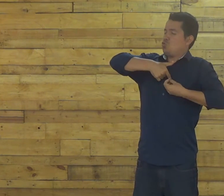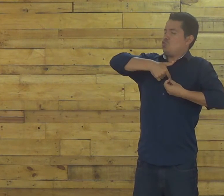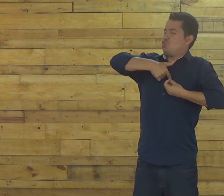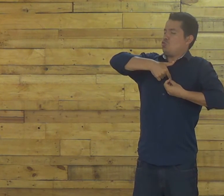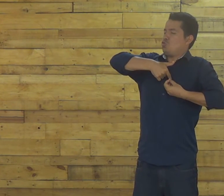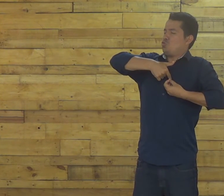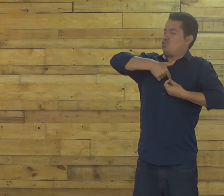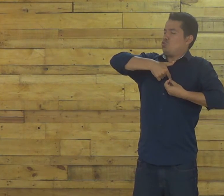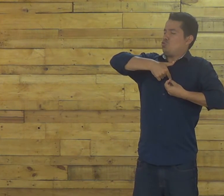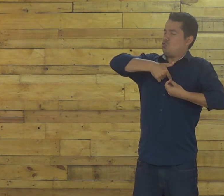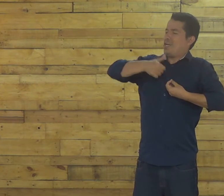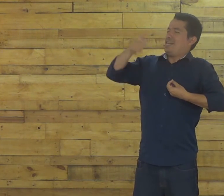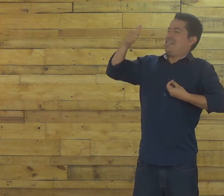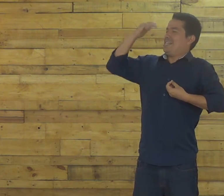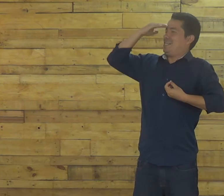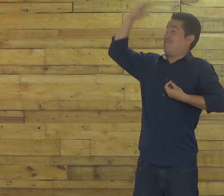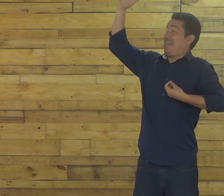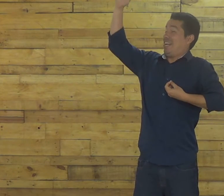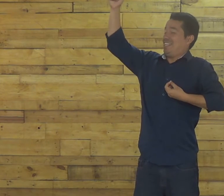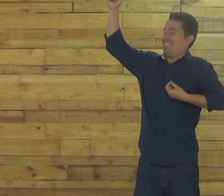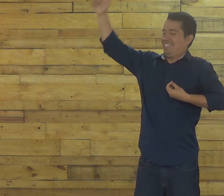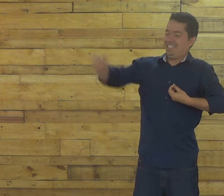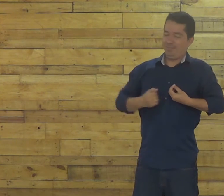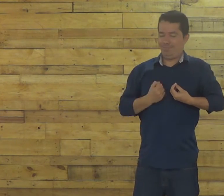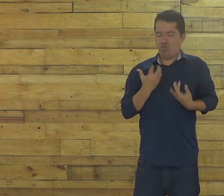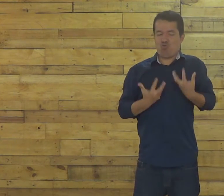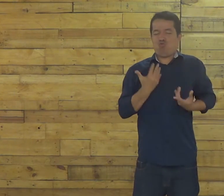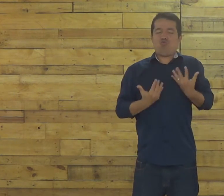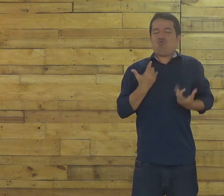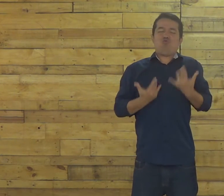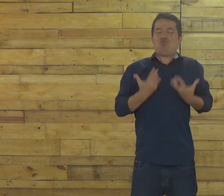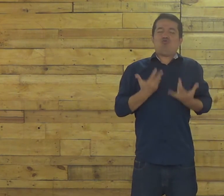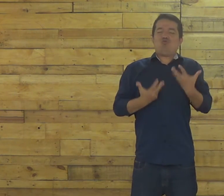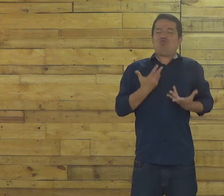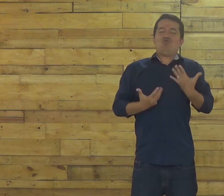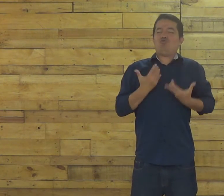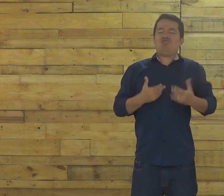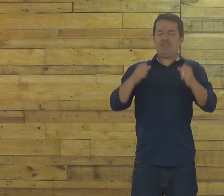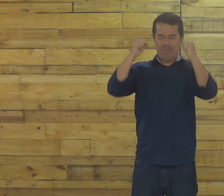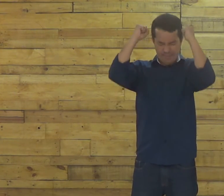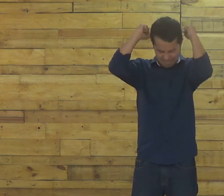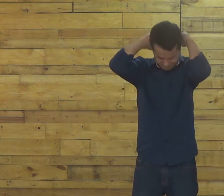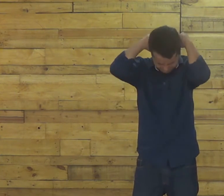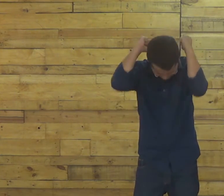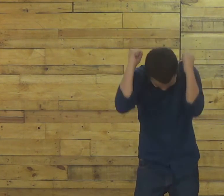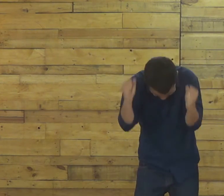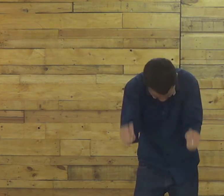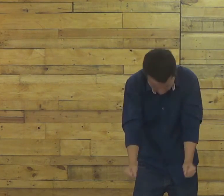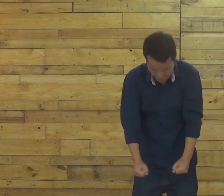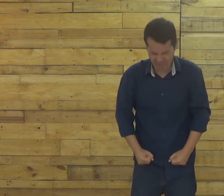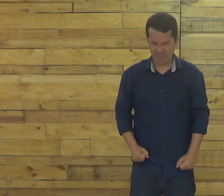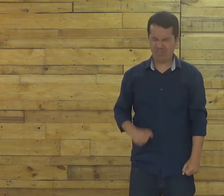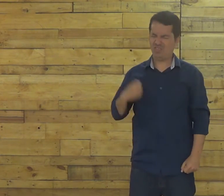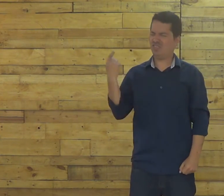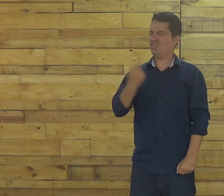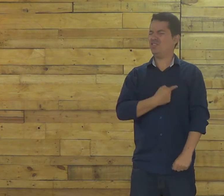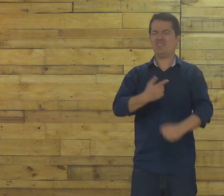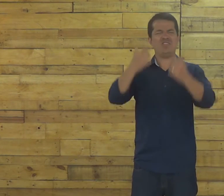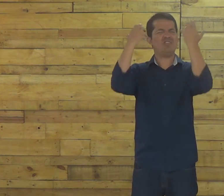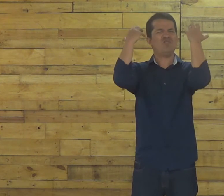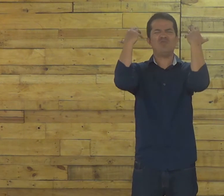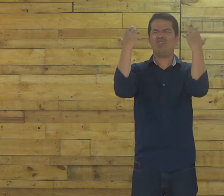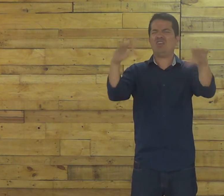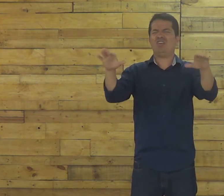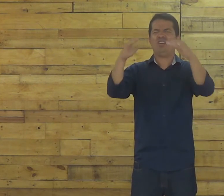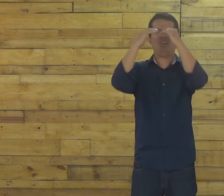Venha mudar, Senhor, venha abastecer a minha vida. Venha fazer queimar aquilo que estava se apagando. O Senhor tem todo o